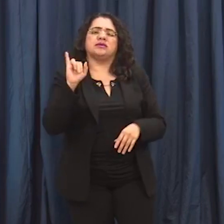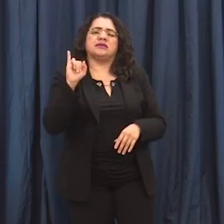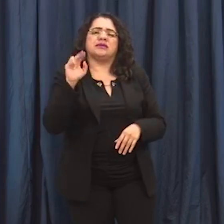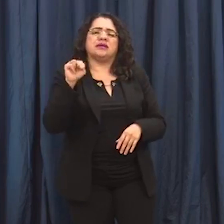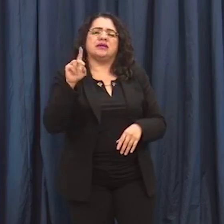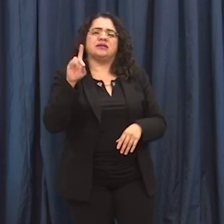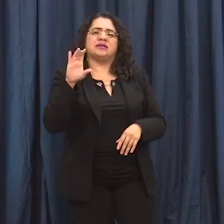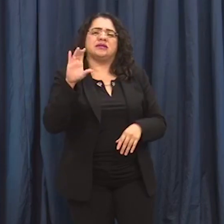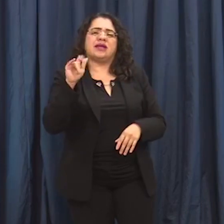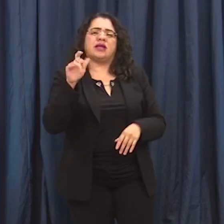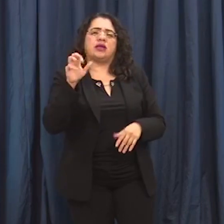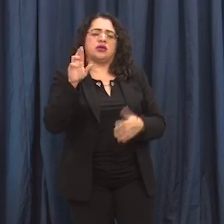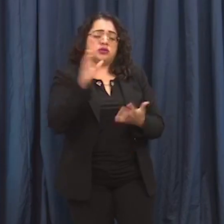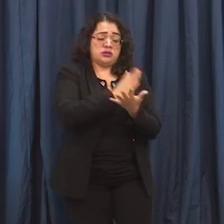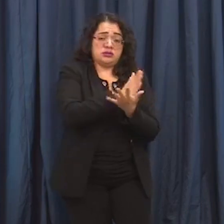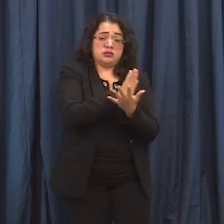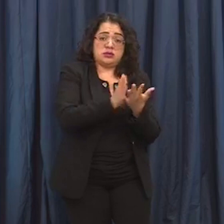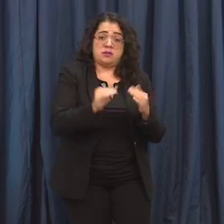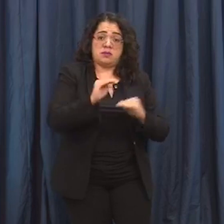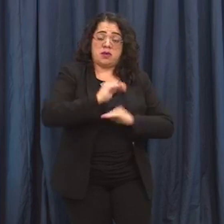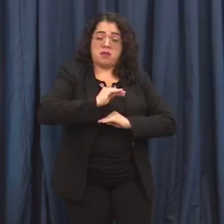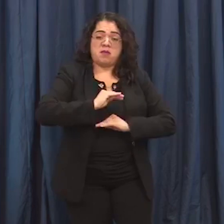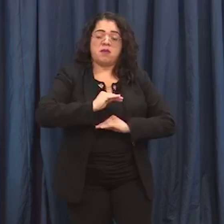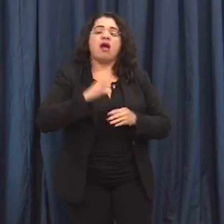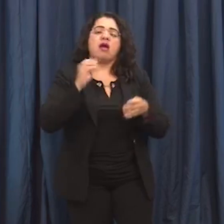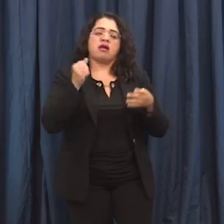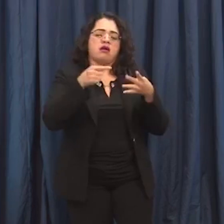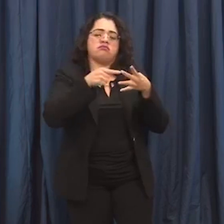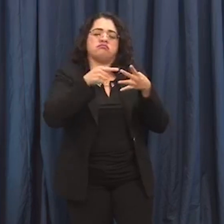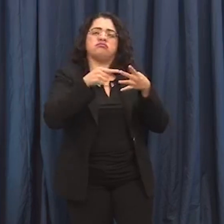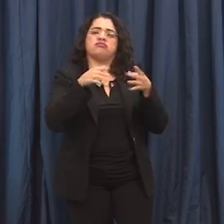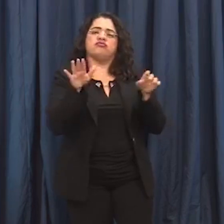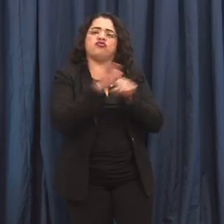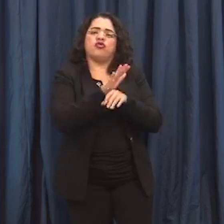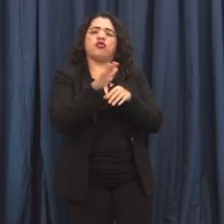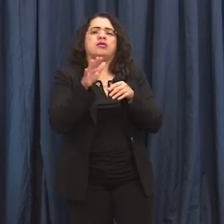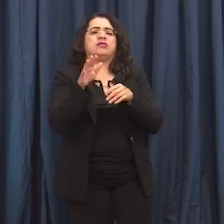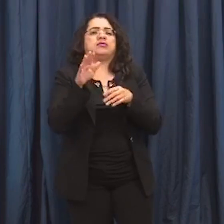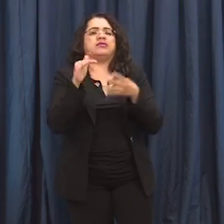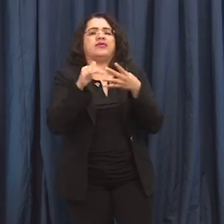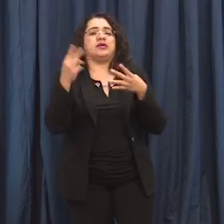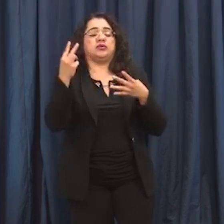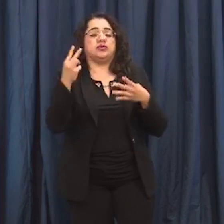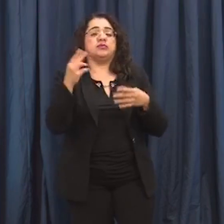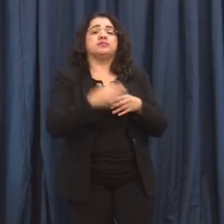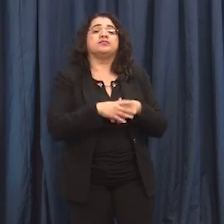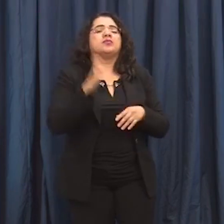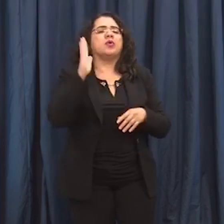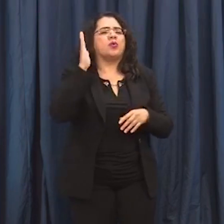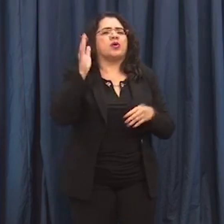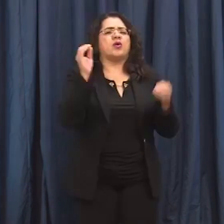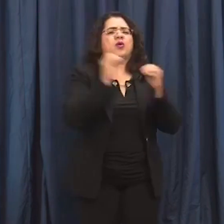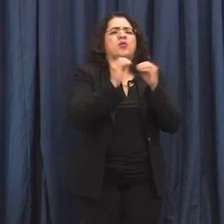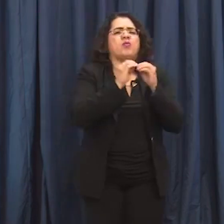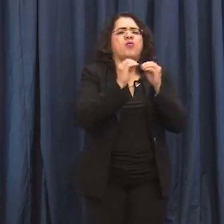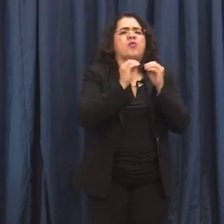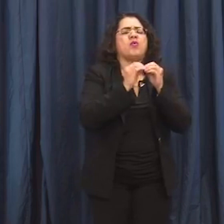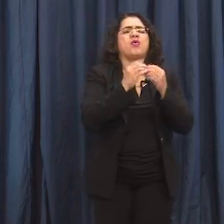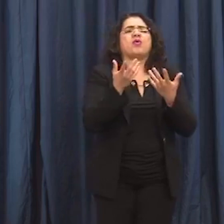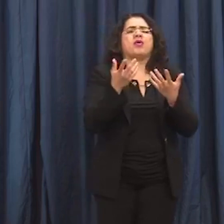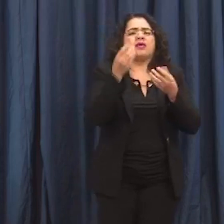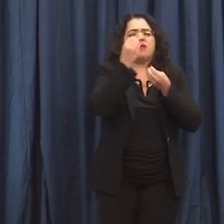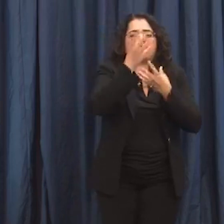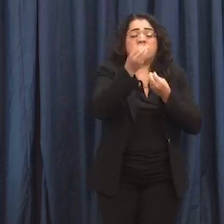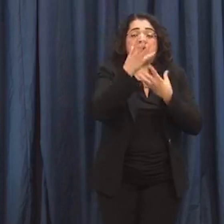las restricciones. Para unas buenas noticias, también en unos pocos días tendremos más información sobre los otros negocios